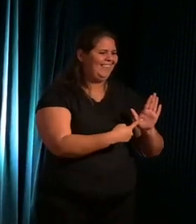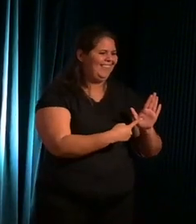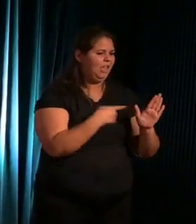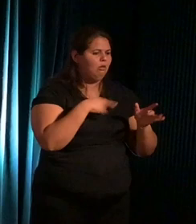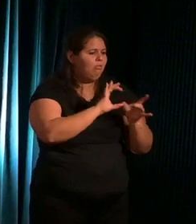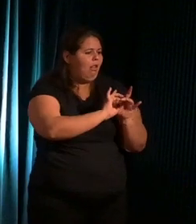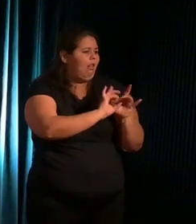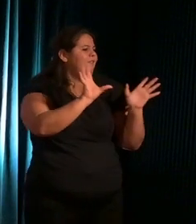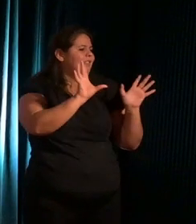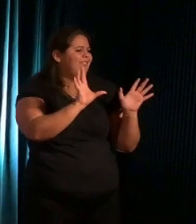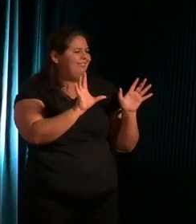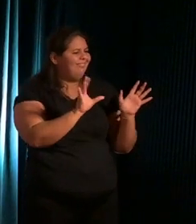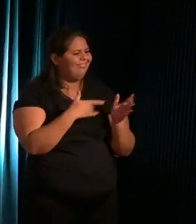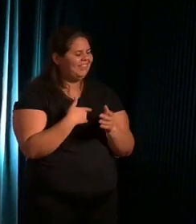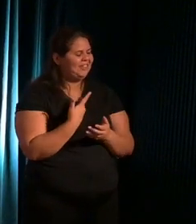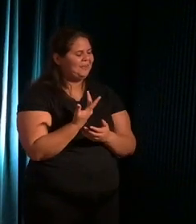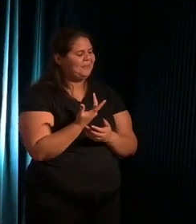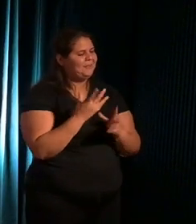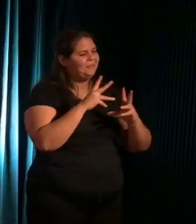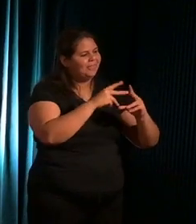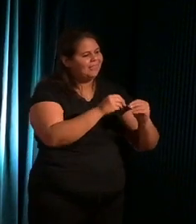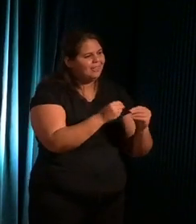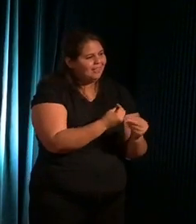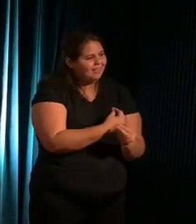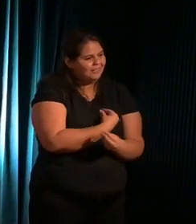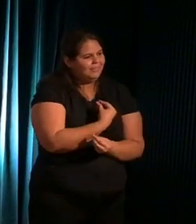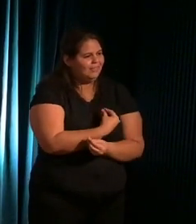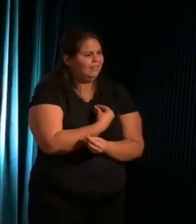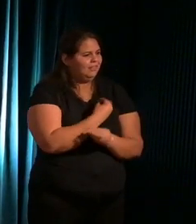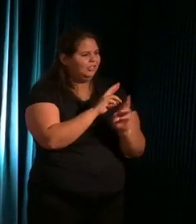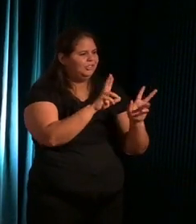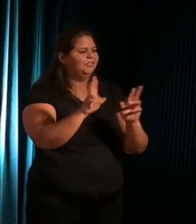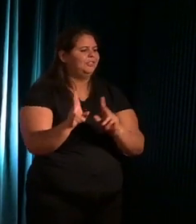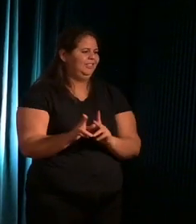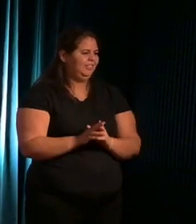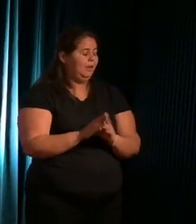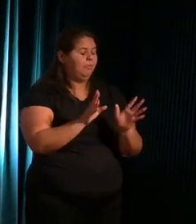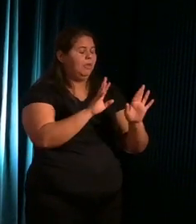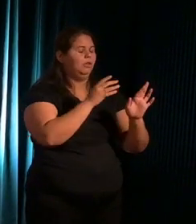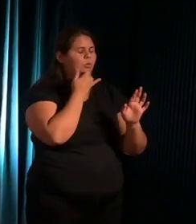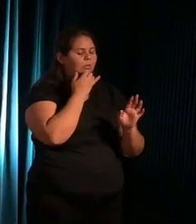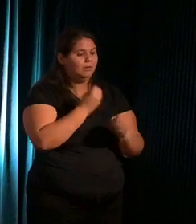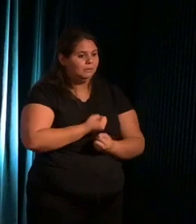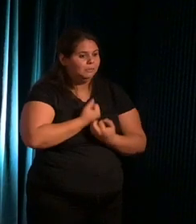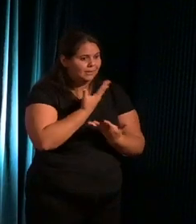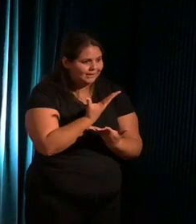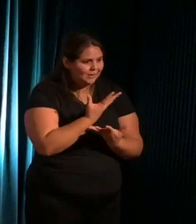liberdade. De todo tipo de expressão.